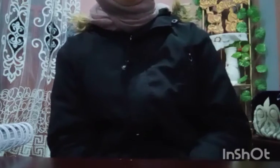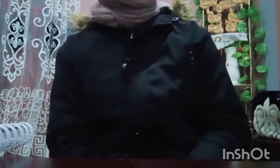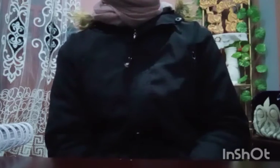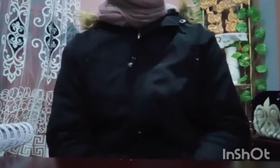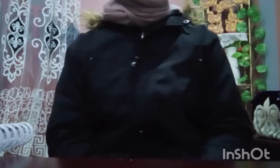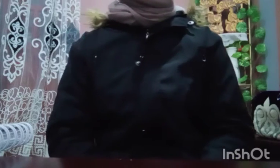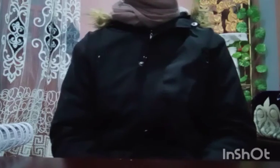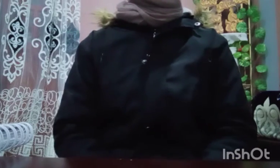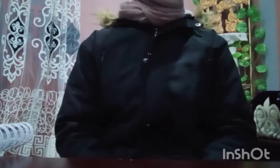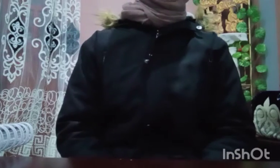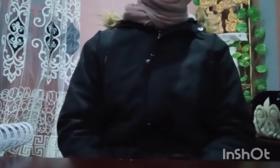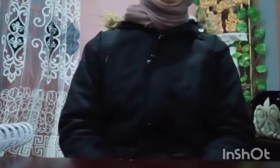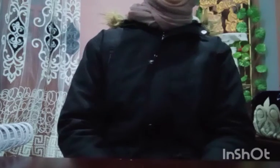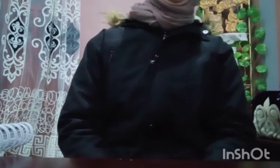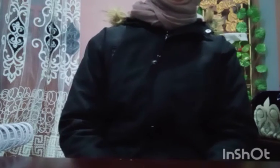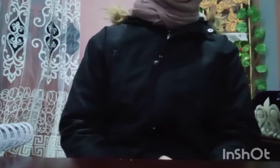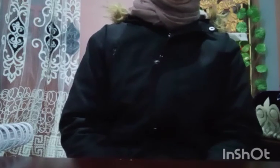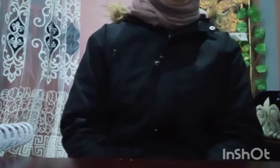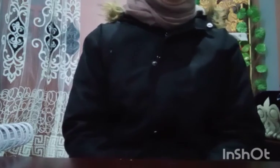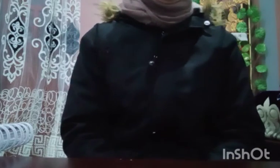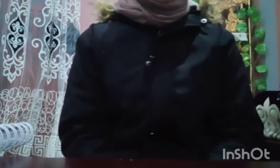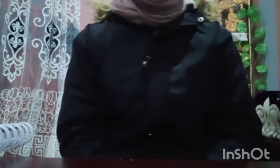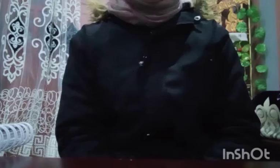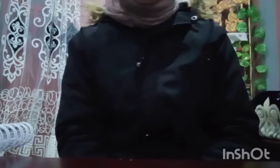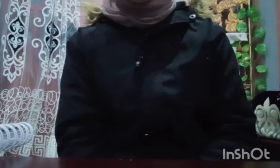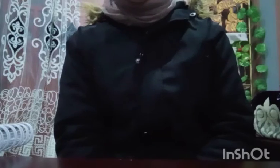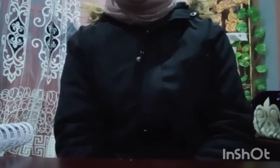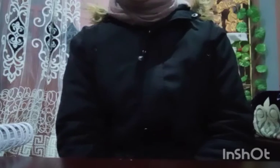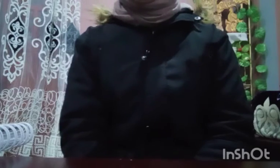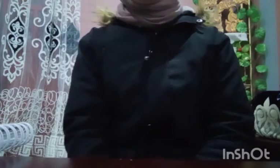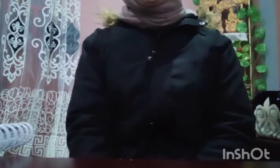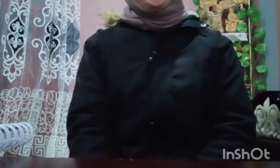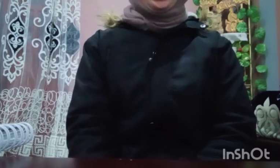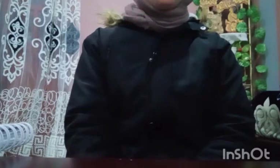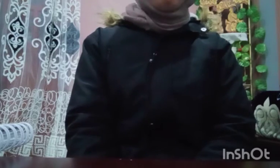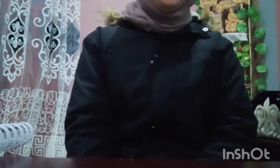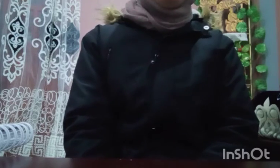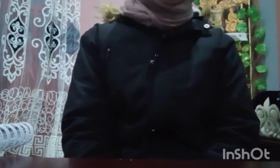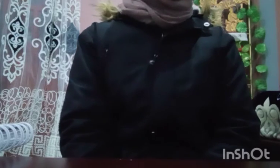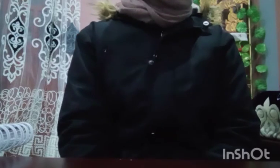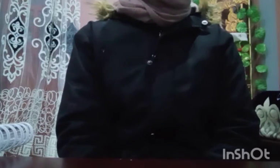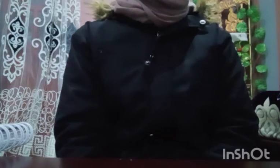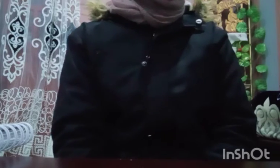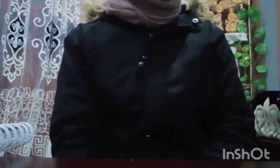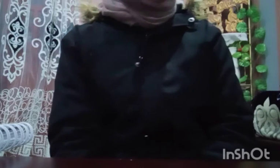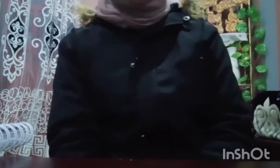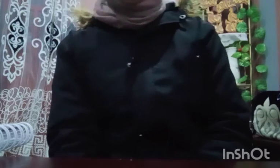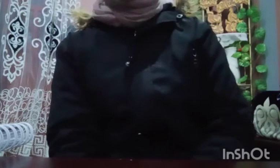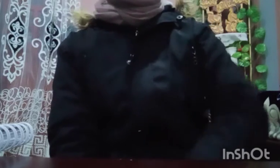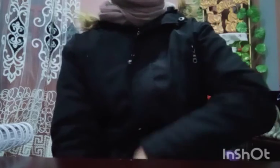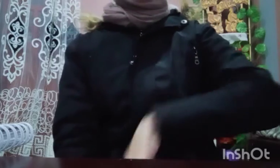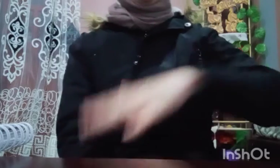ونفس الشيء 2021 تعرفت بي على ناس بزاف، عرفني بناس بزاف سواء في السوشيال